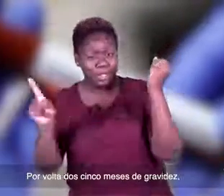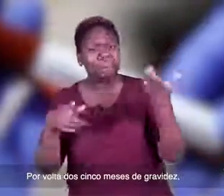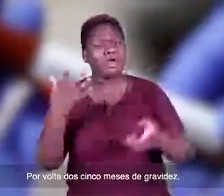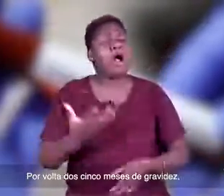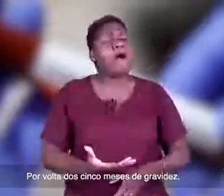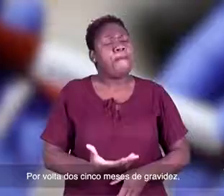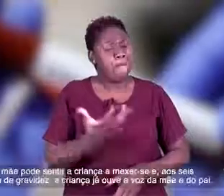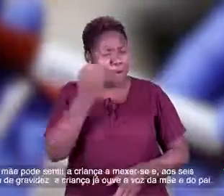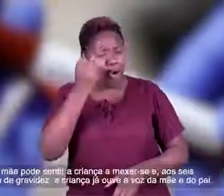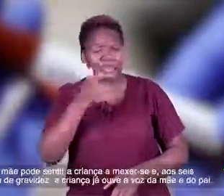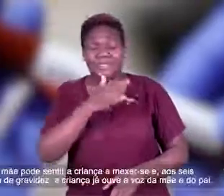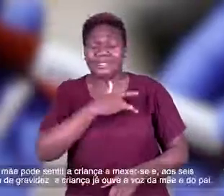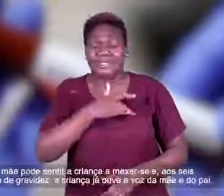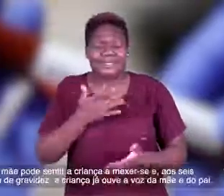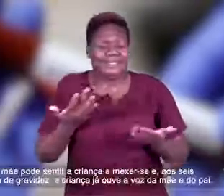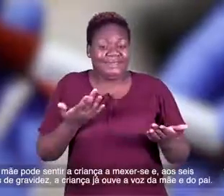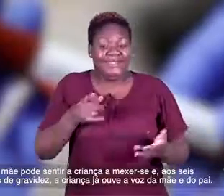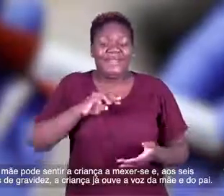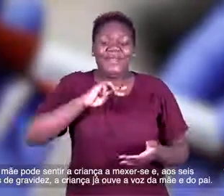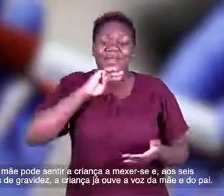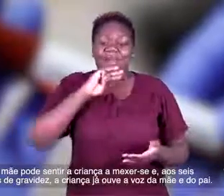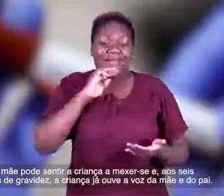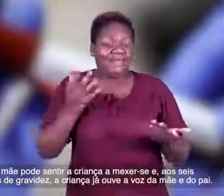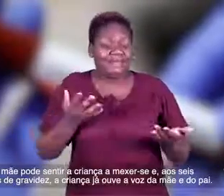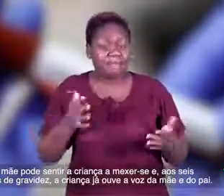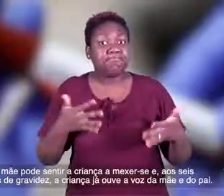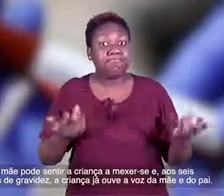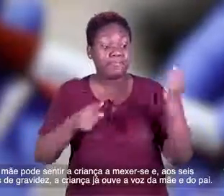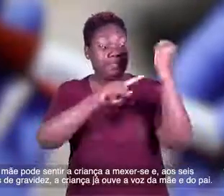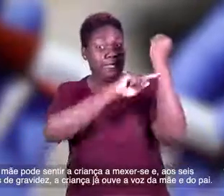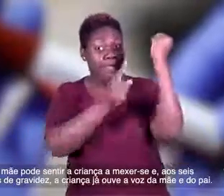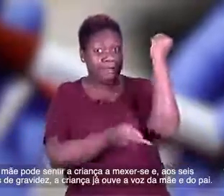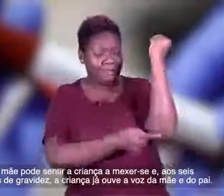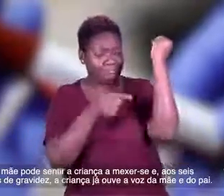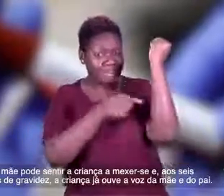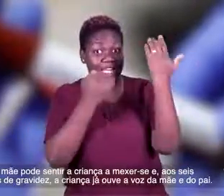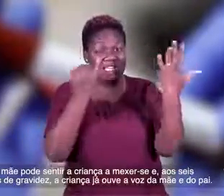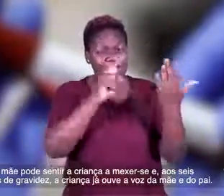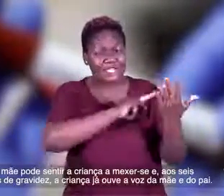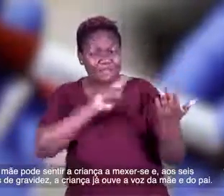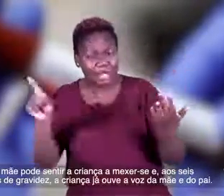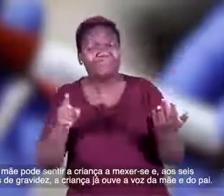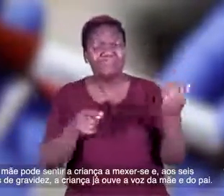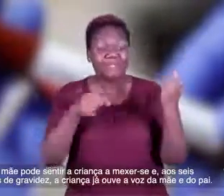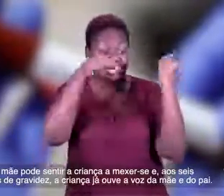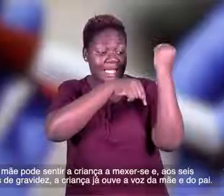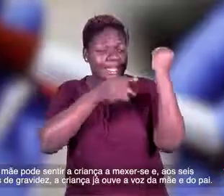de gravidez a mãe pode sentir a criança a mexer-se e aos seis meses de e a criança já